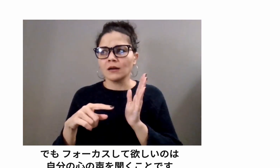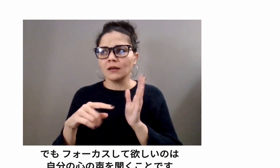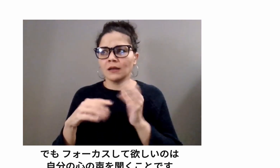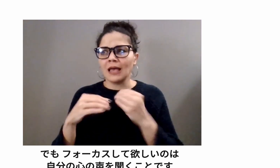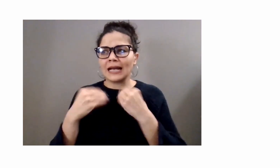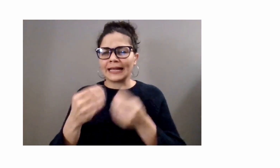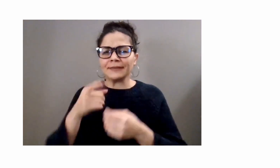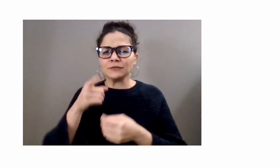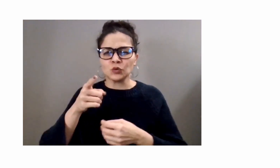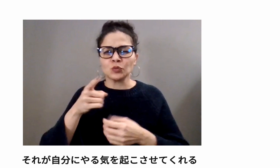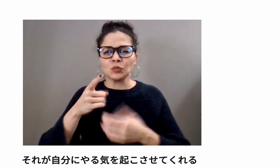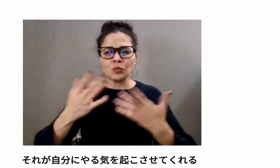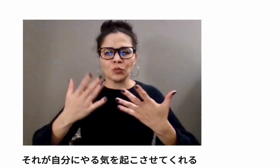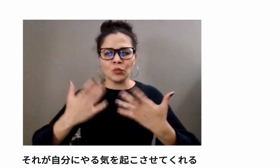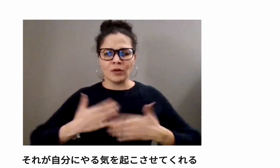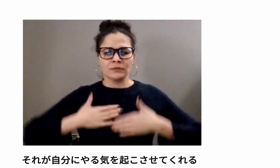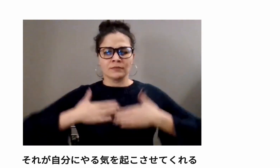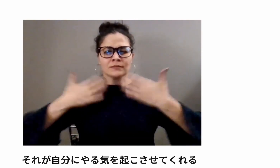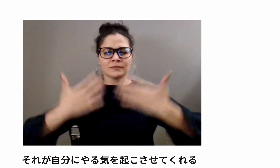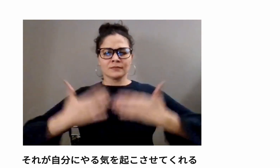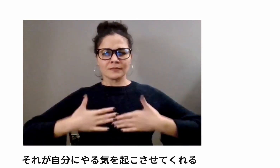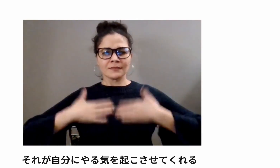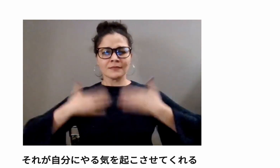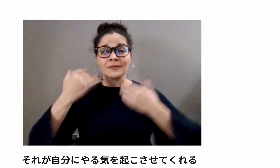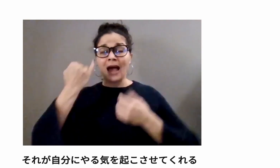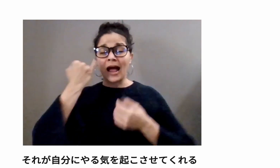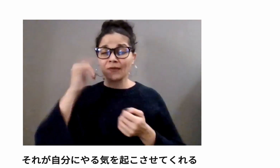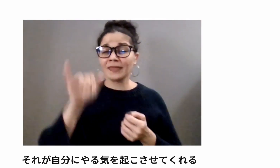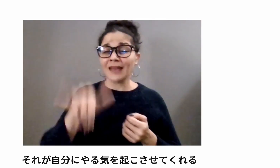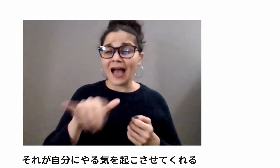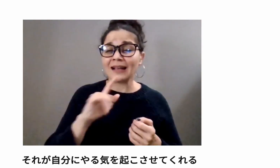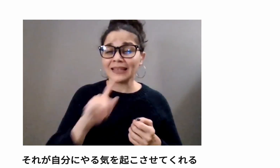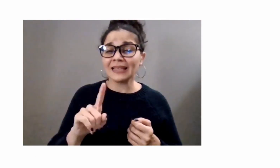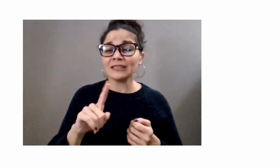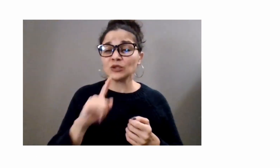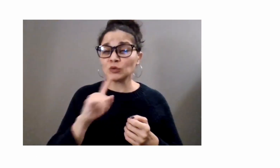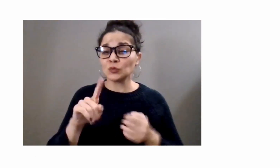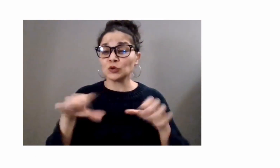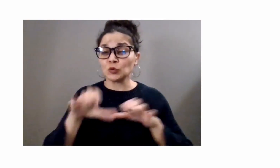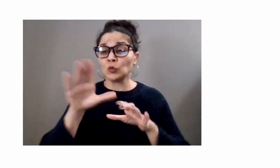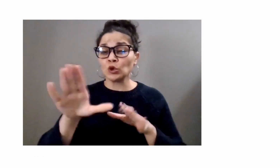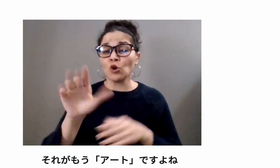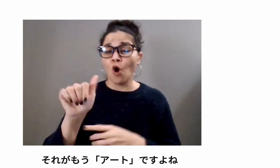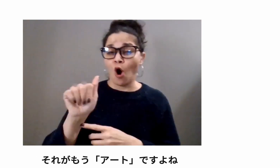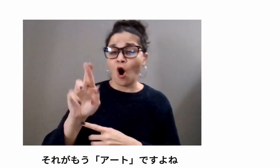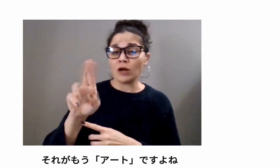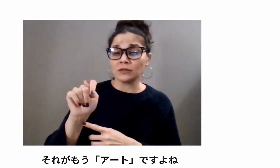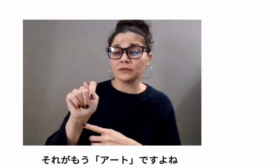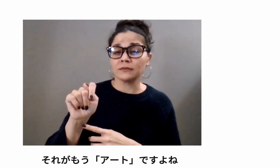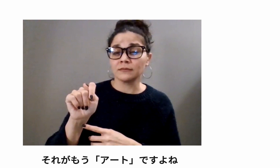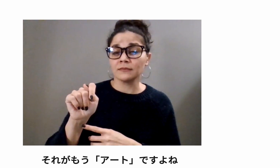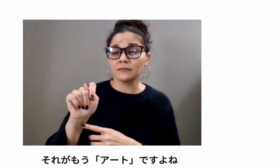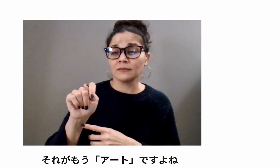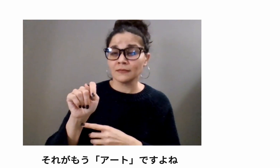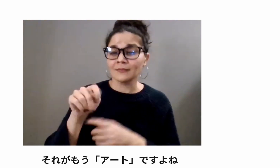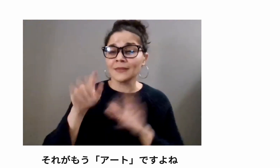です。それが自分にやる気を起こさせてくれる、それをやるっていうことがもうアートですよ